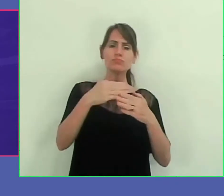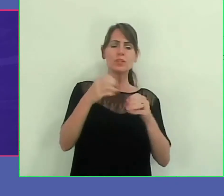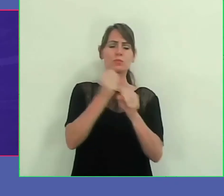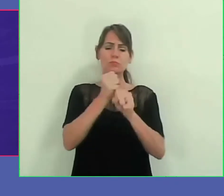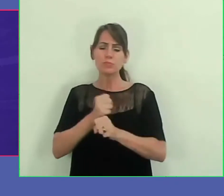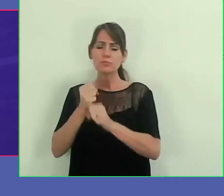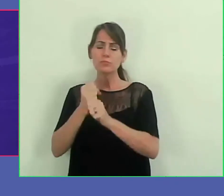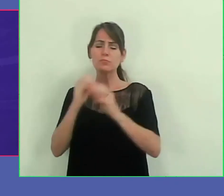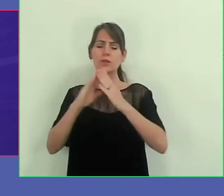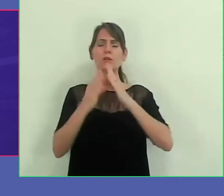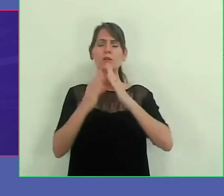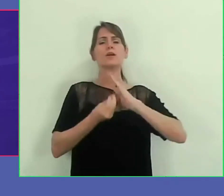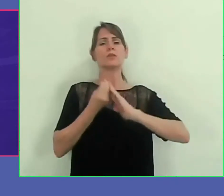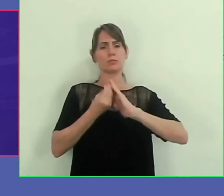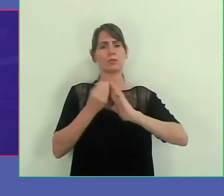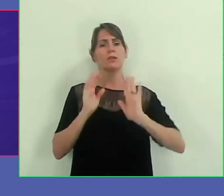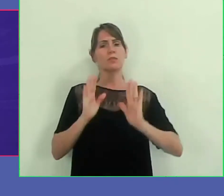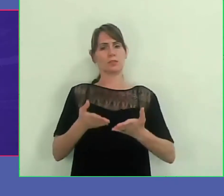nesse momento.